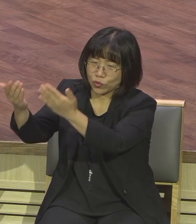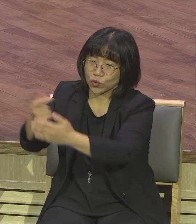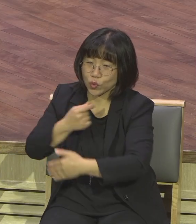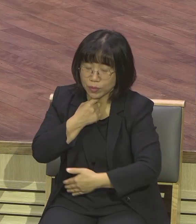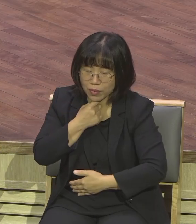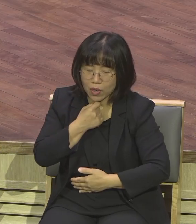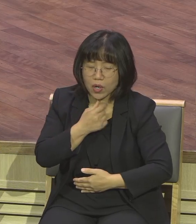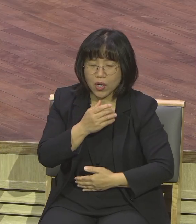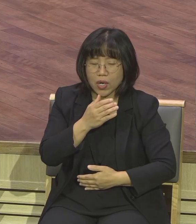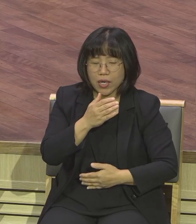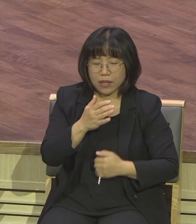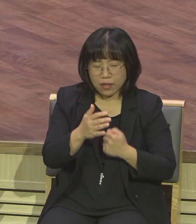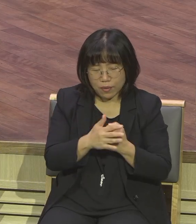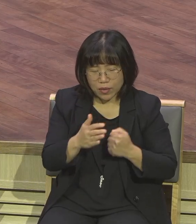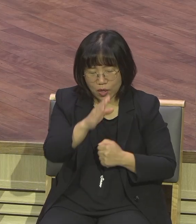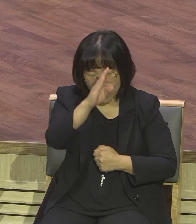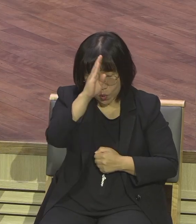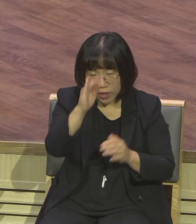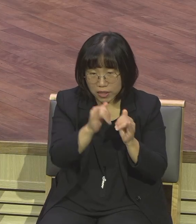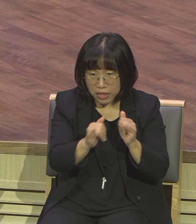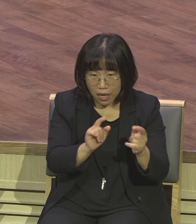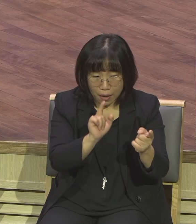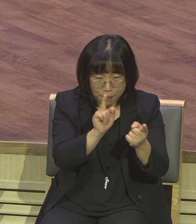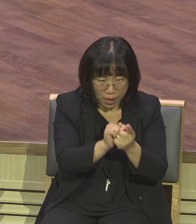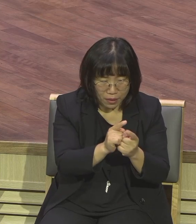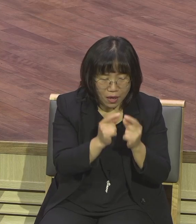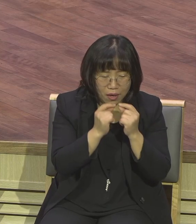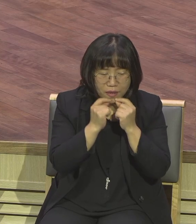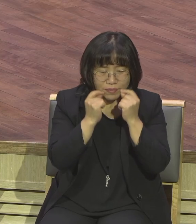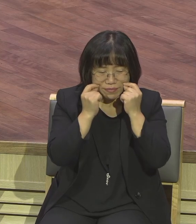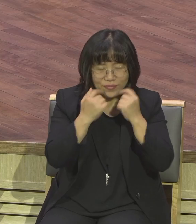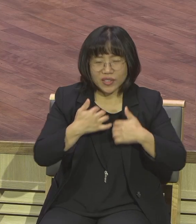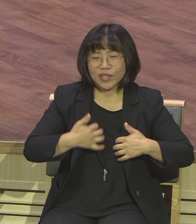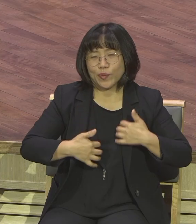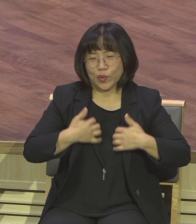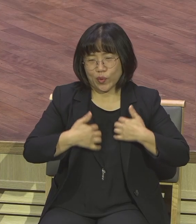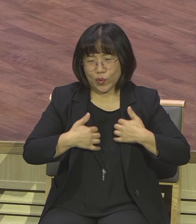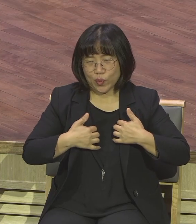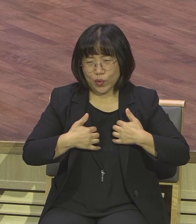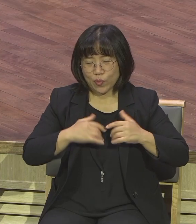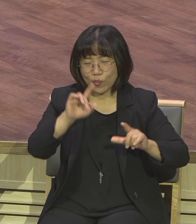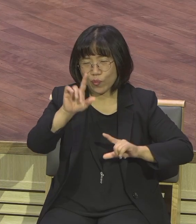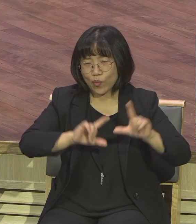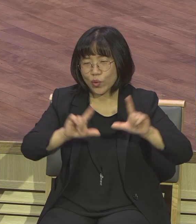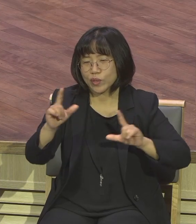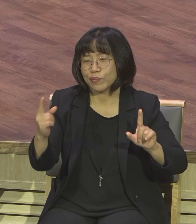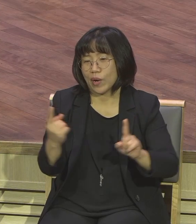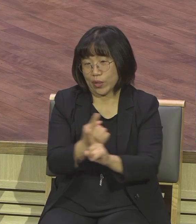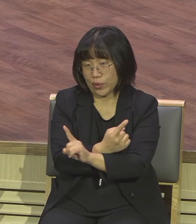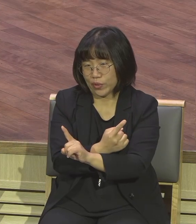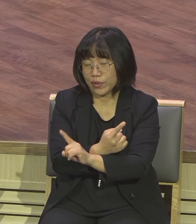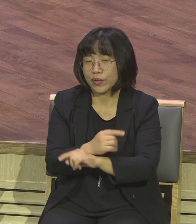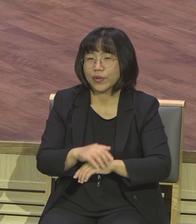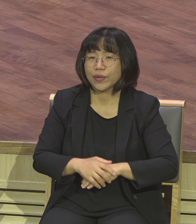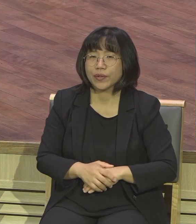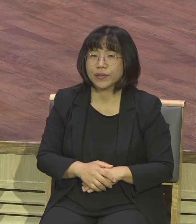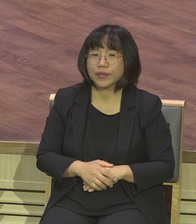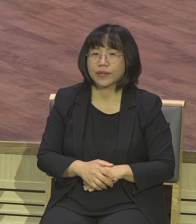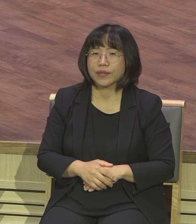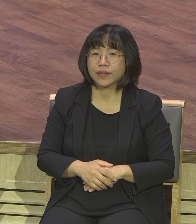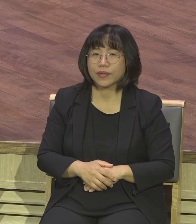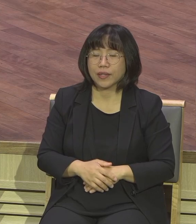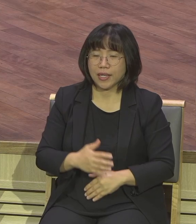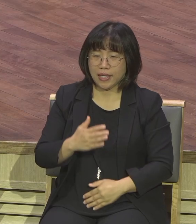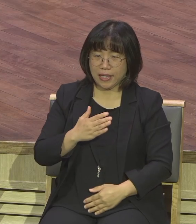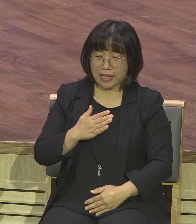그리고 환자를 대하는 태도도 다르고 모든 게 다 달라진 거요. 이분이 이런 고백했어요. 자기 일이